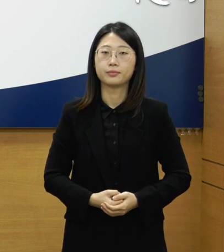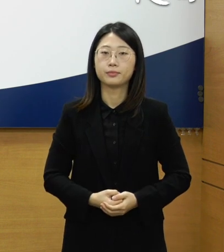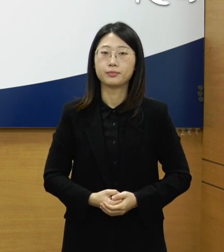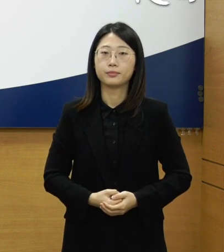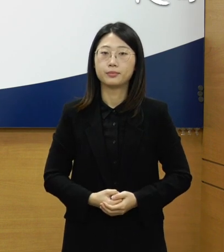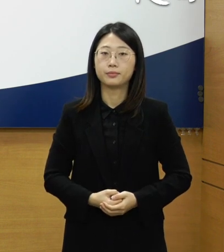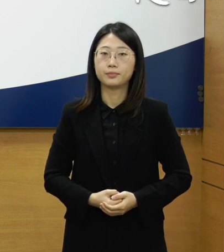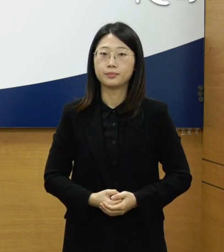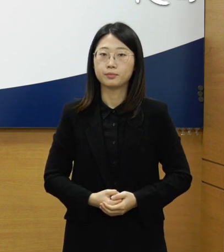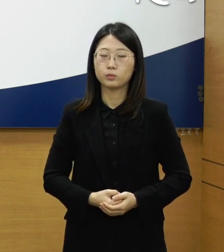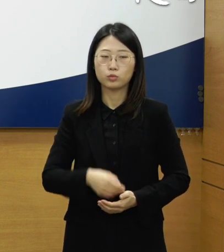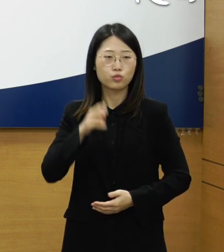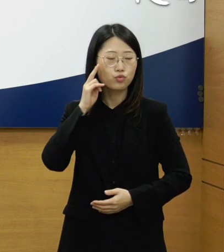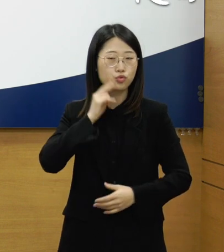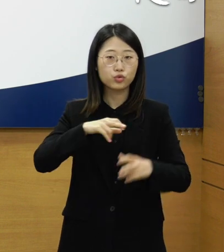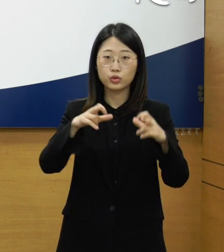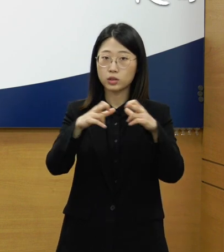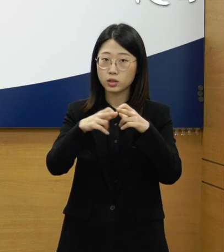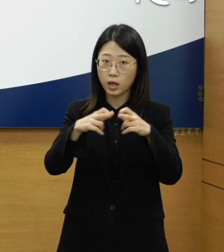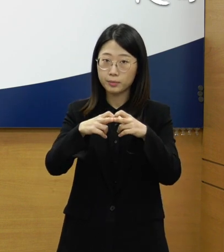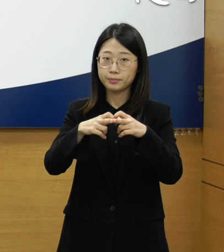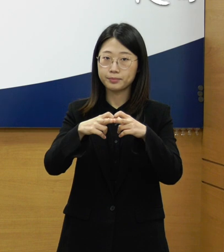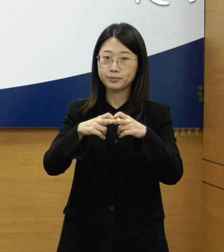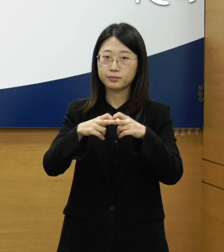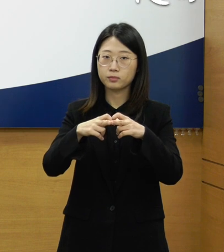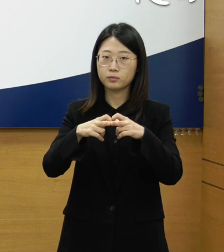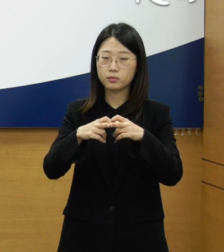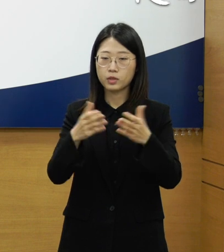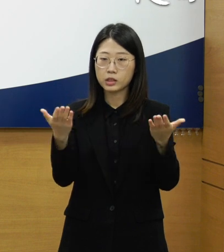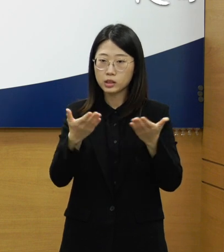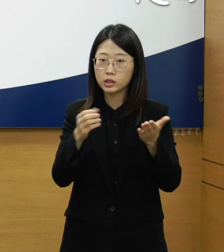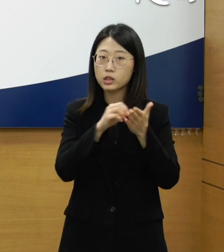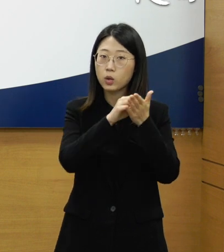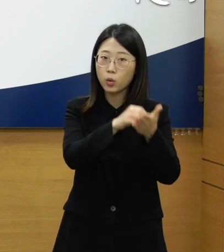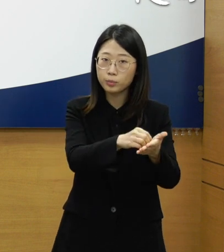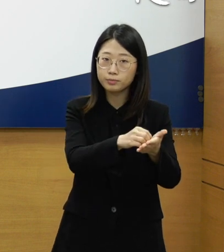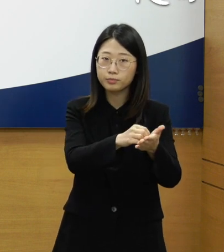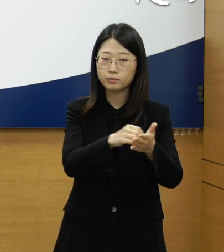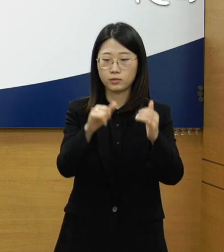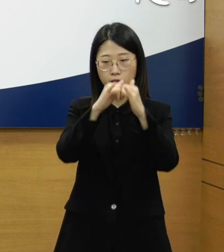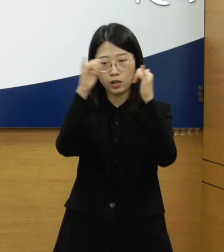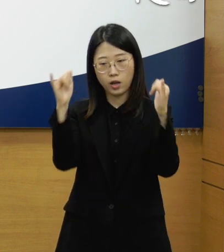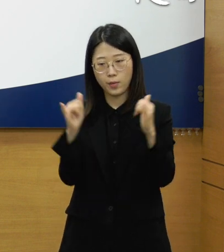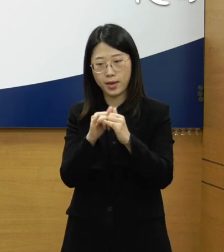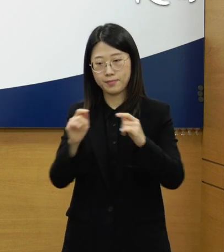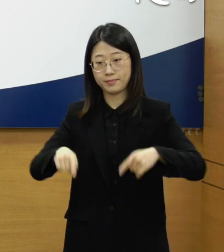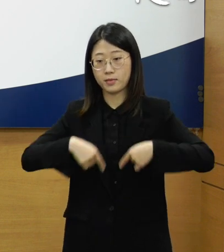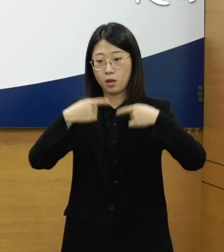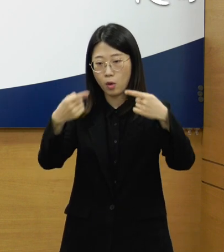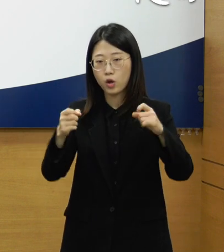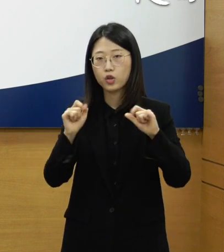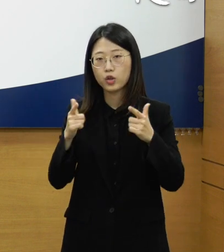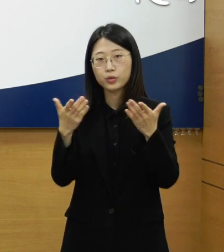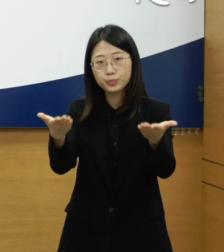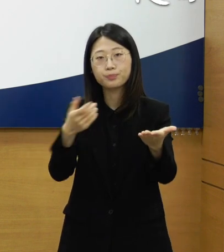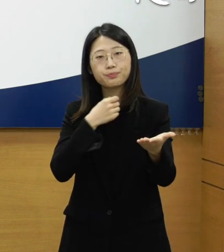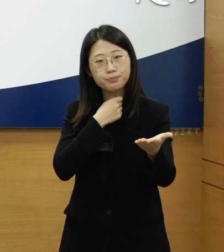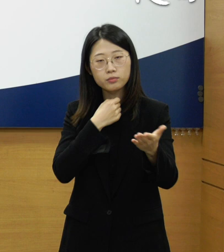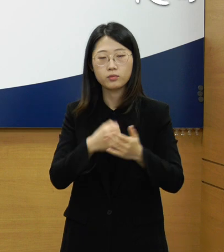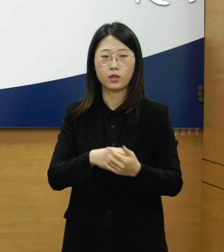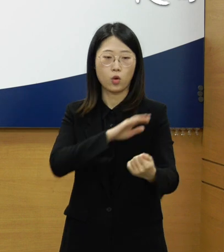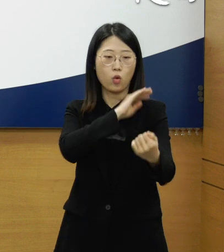또 중증 장애인에게 근로 및 사회 참여 기회를 제공하고자